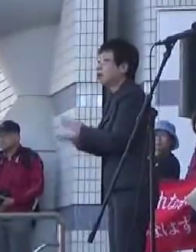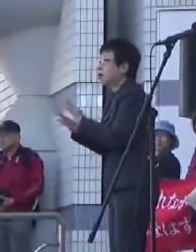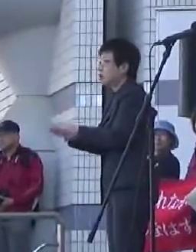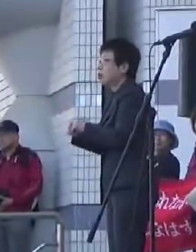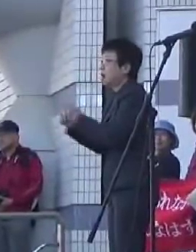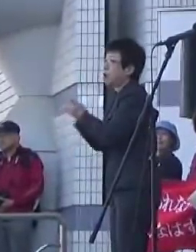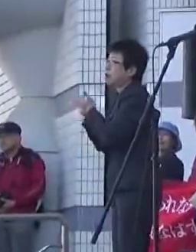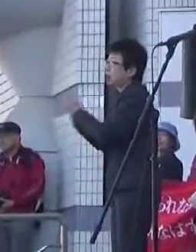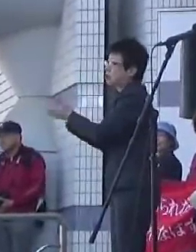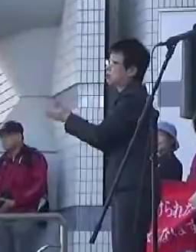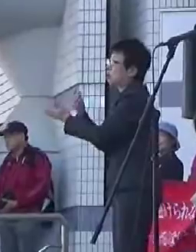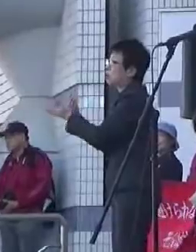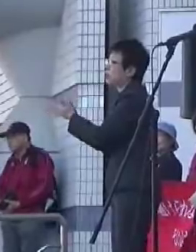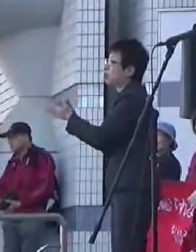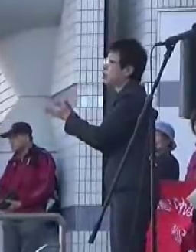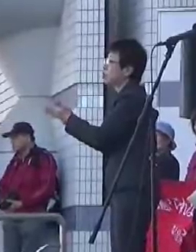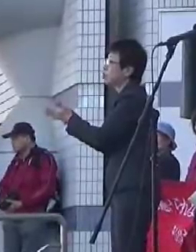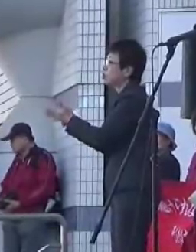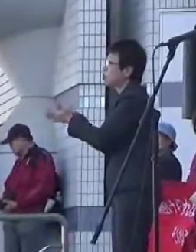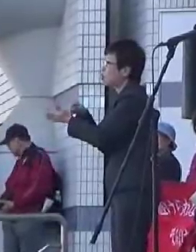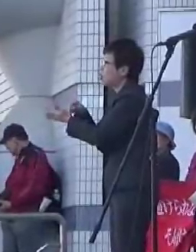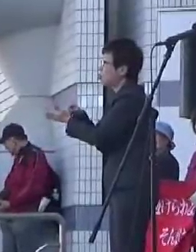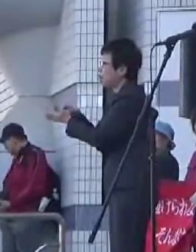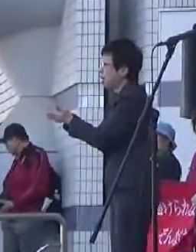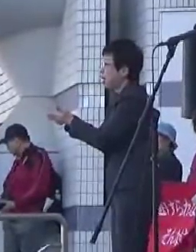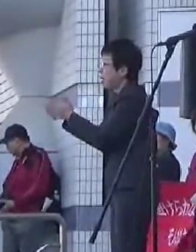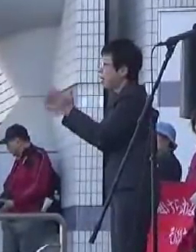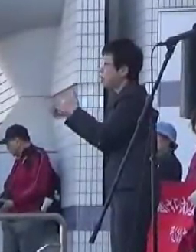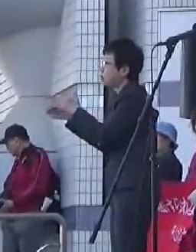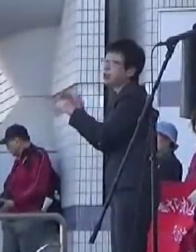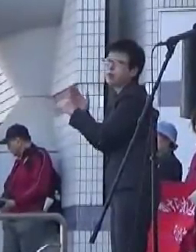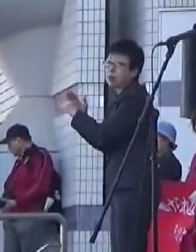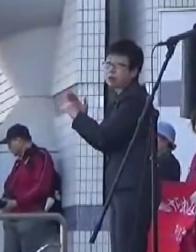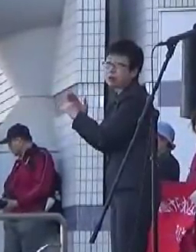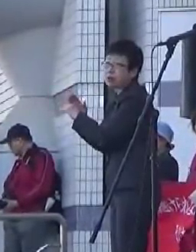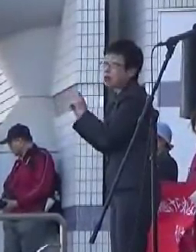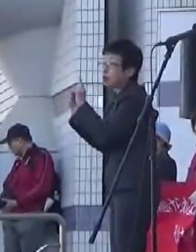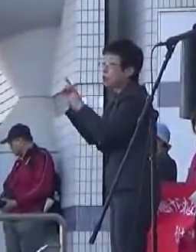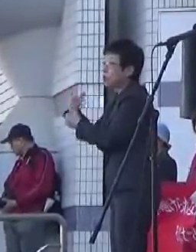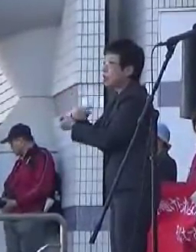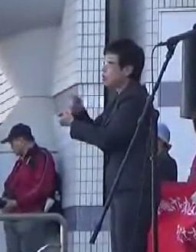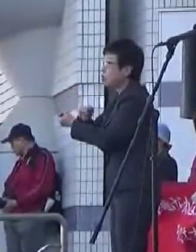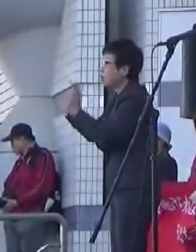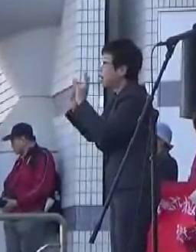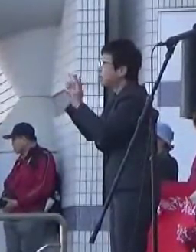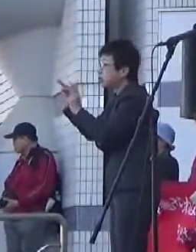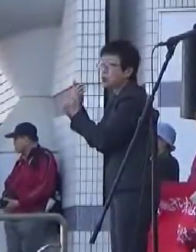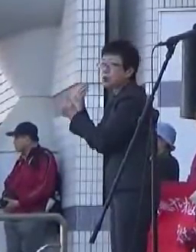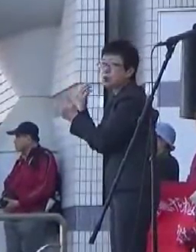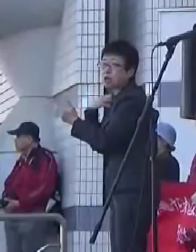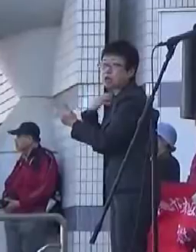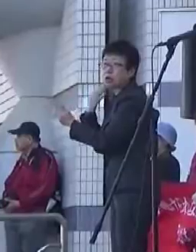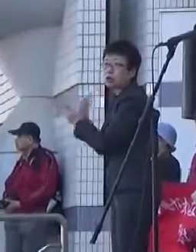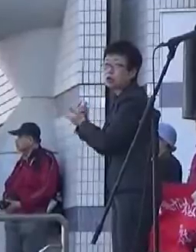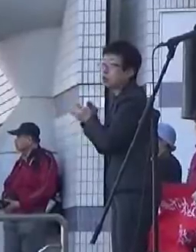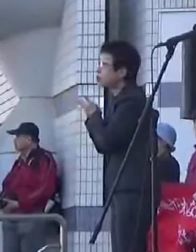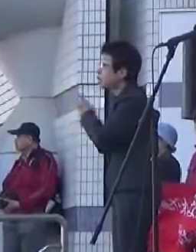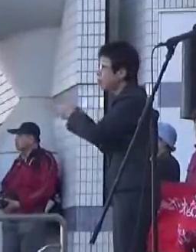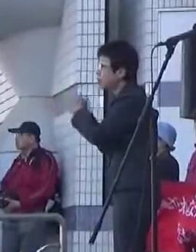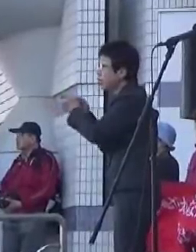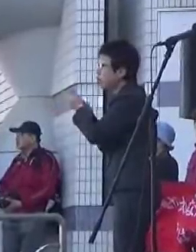を求める署名を集めてますけれども、私たち東電の責任というものを追及してます。裁判にかけたことによ